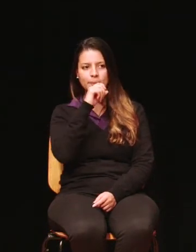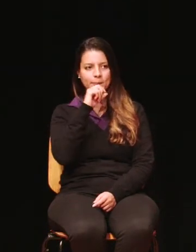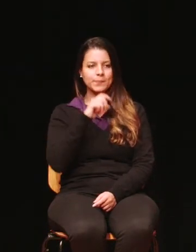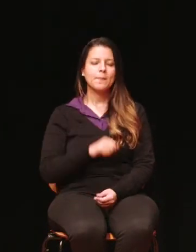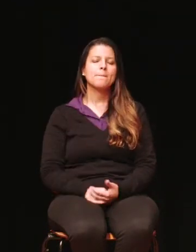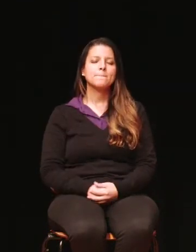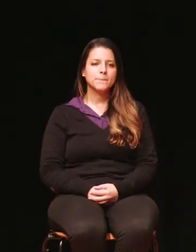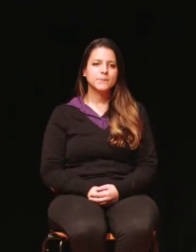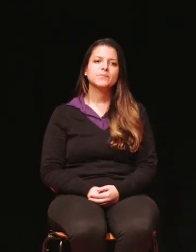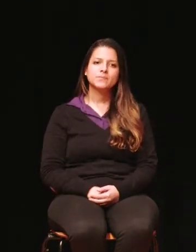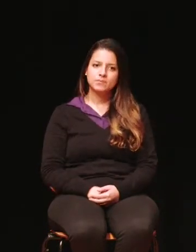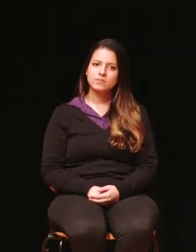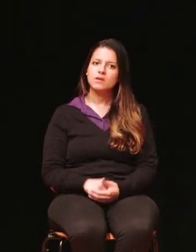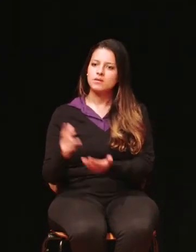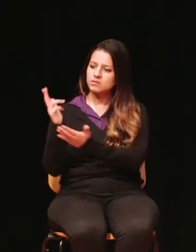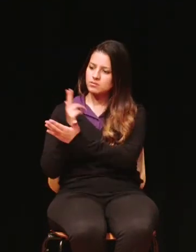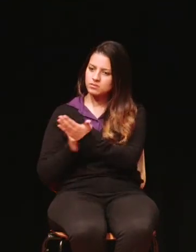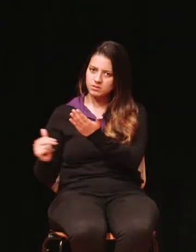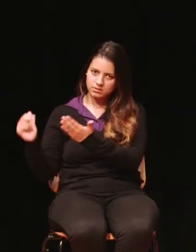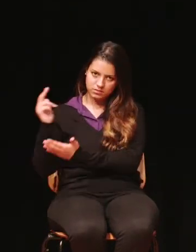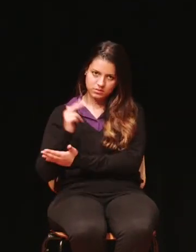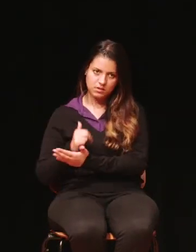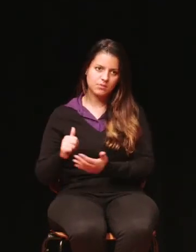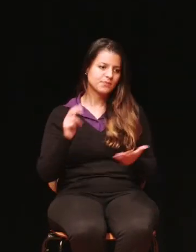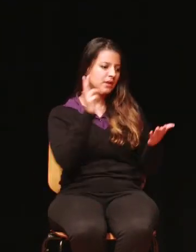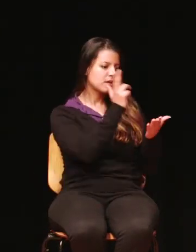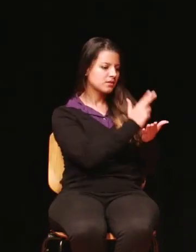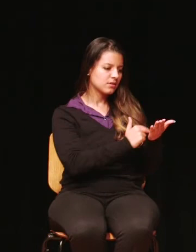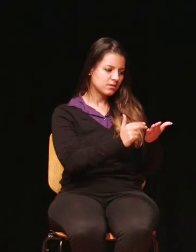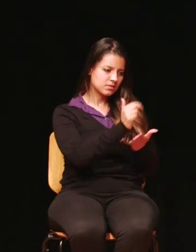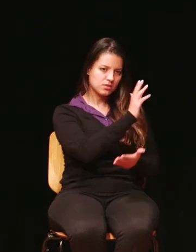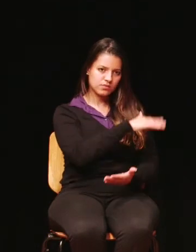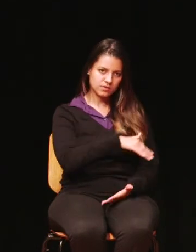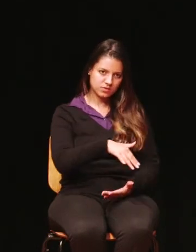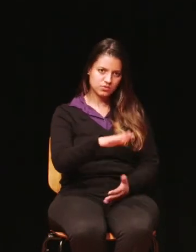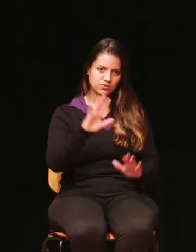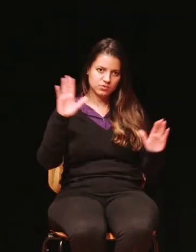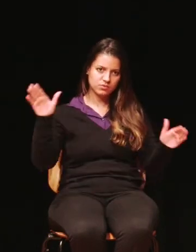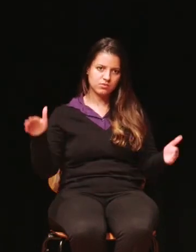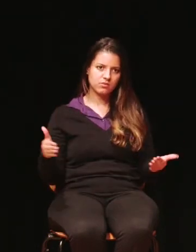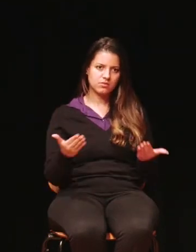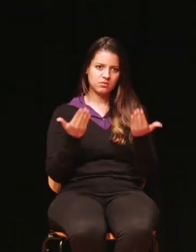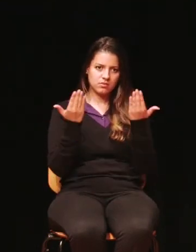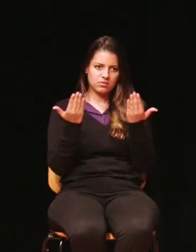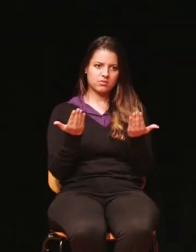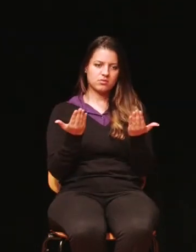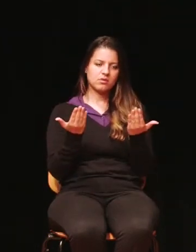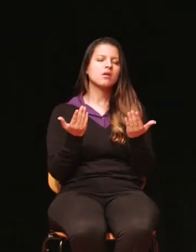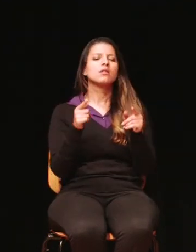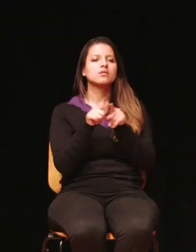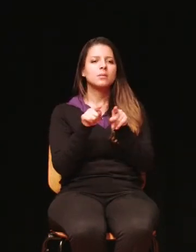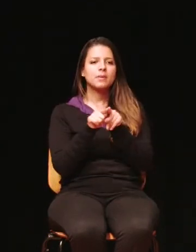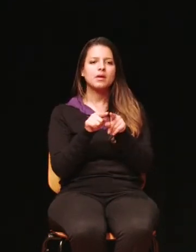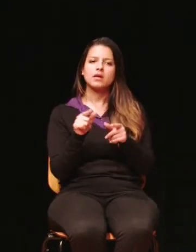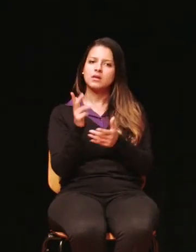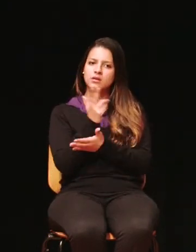os desenhos infantis, cioè, os desenhos dos pacientes psiquiátricos, junto com os